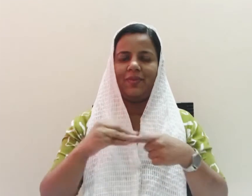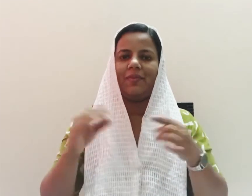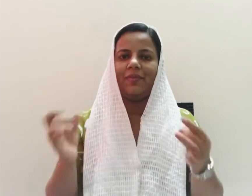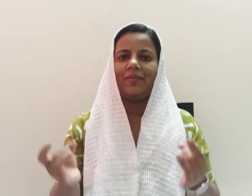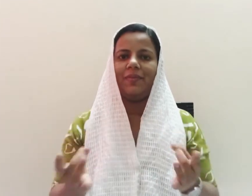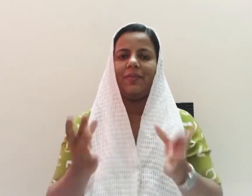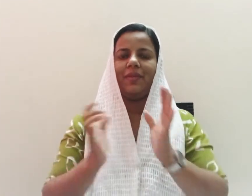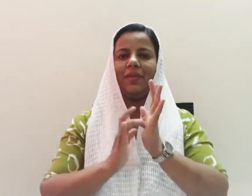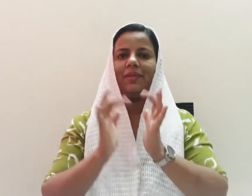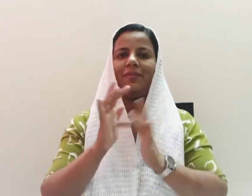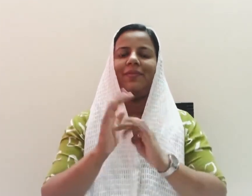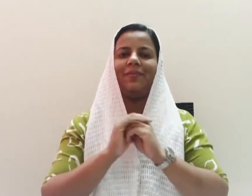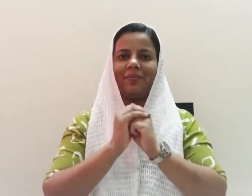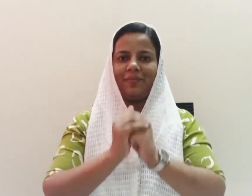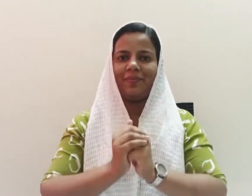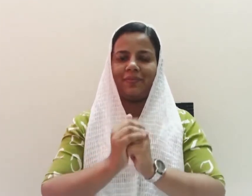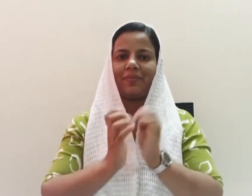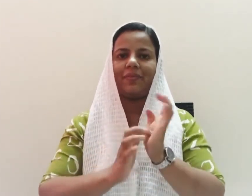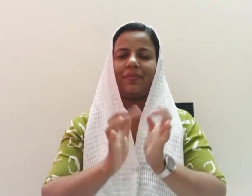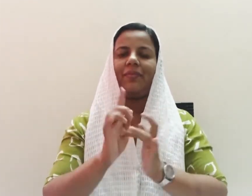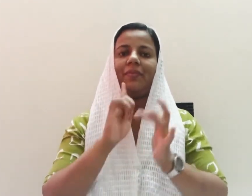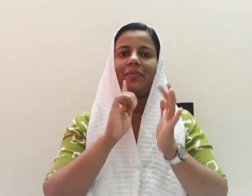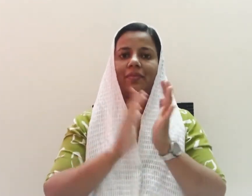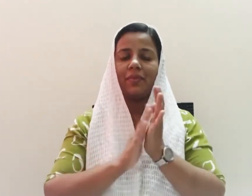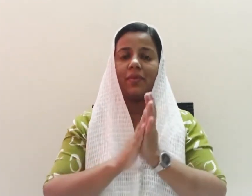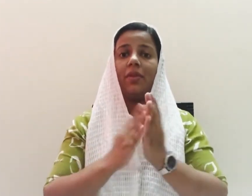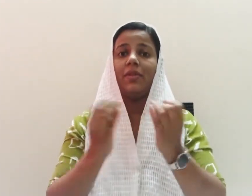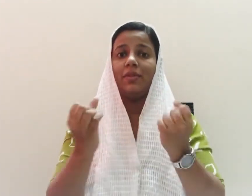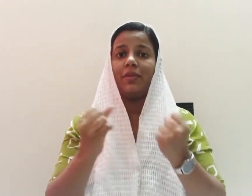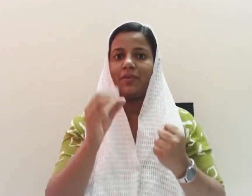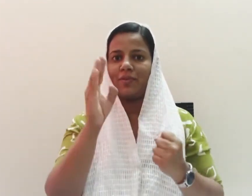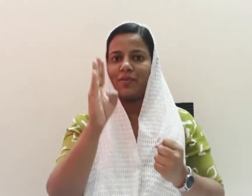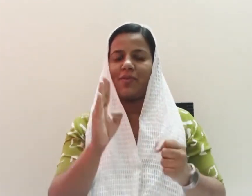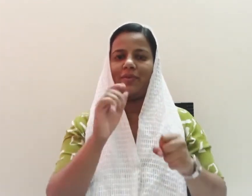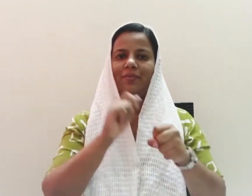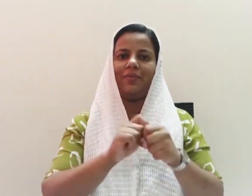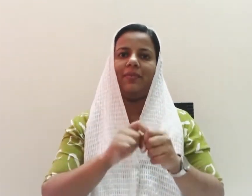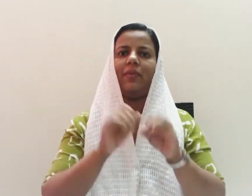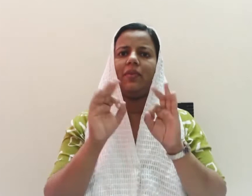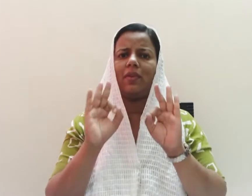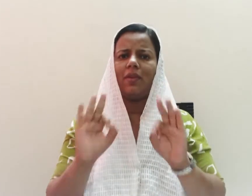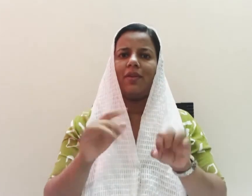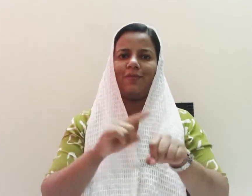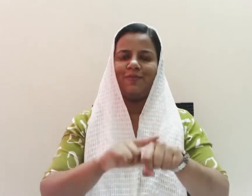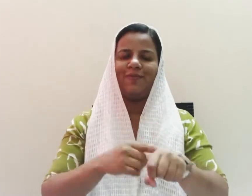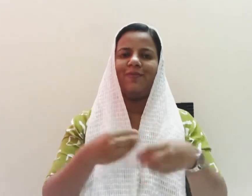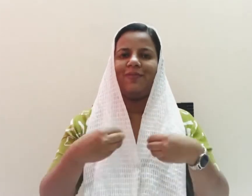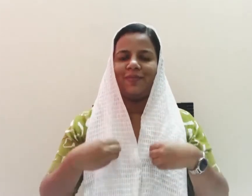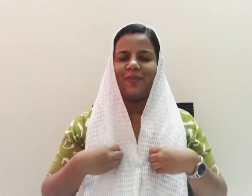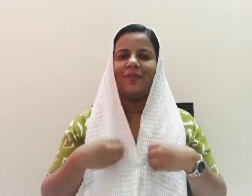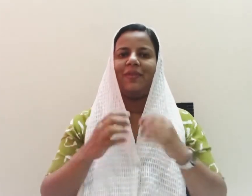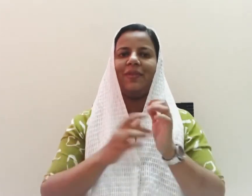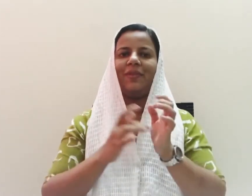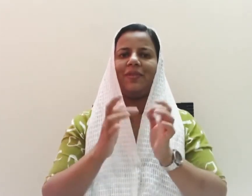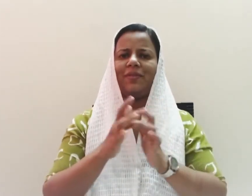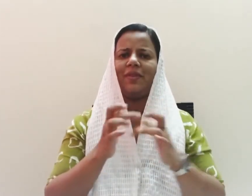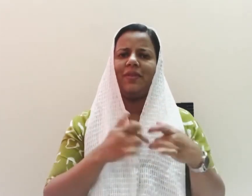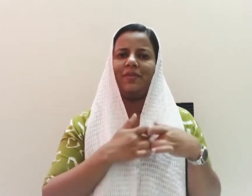ചൊവ്വാഴ്ച പ്രഭാതത്തിൽ കർത്താവിനെ ആരാധിക്കുവാൻ, കർത്താവിനെ സ്തുതിക്കുവാൻ സർവശക്തനായ പിതാവ് നമുക്ക് ഒരുക്കി തന്നിരിക്കുന്ന നല്ല സാവകാശത്തിനായിട്ട് നമുക്ക് നന്ദി